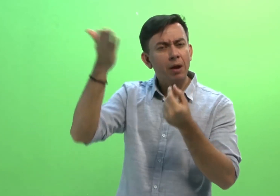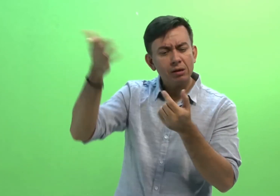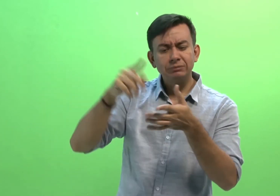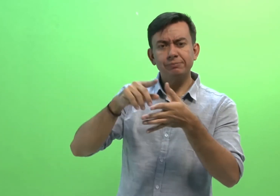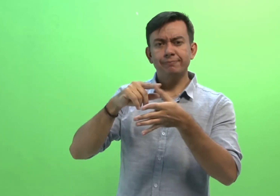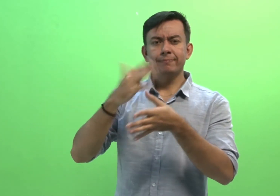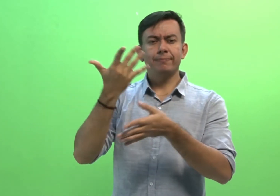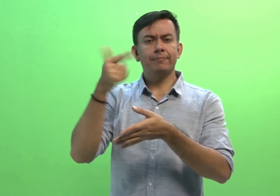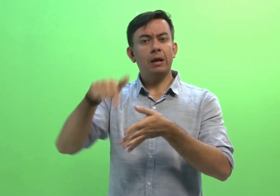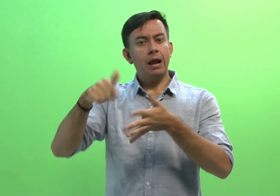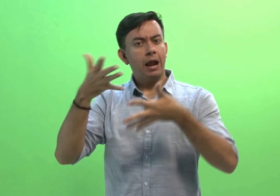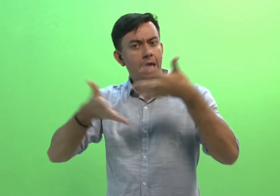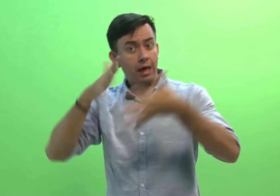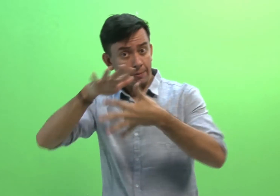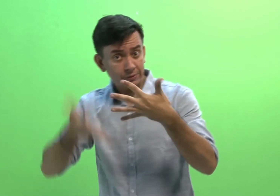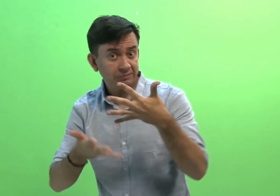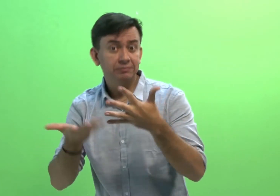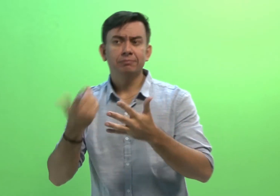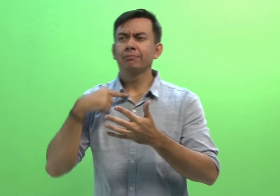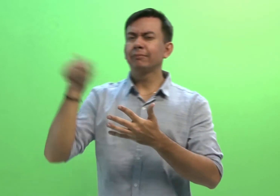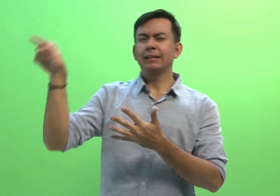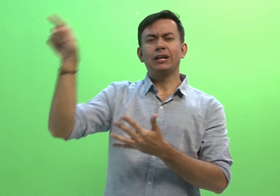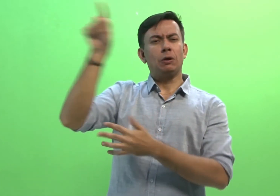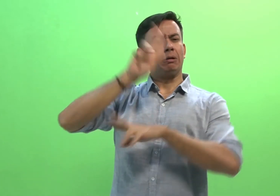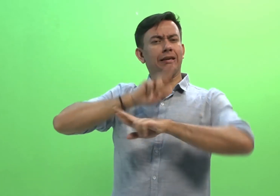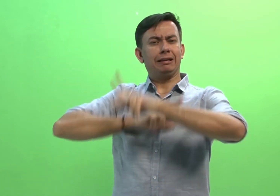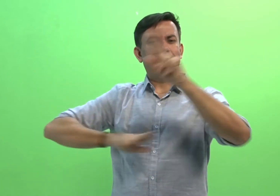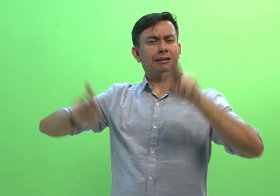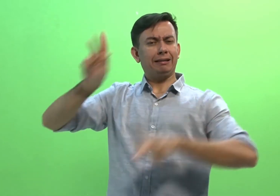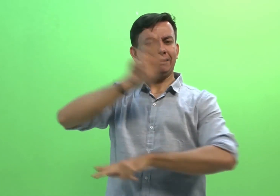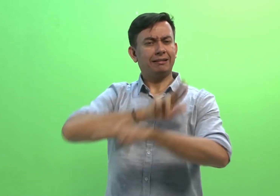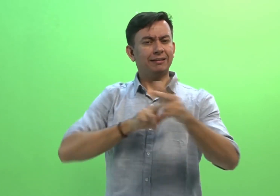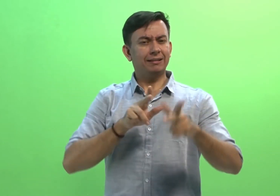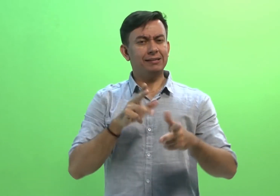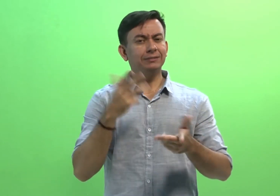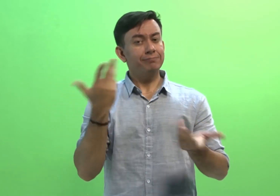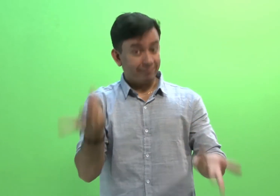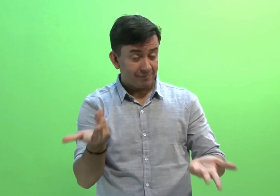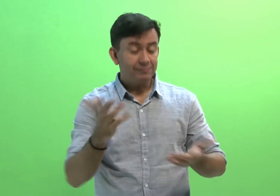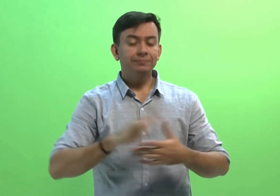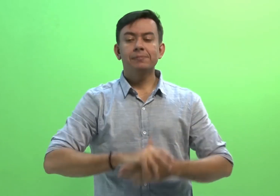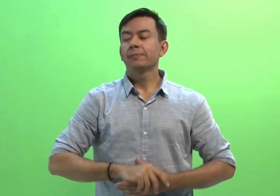sinais japonesa, a Libras. Várias são as línguas que existem no mundo.